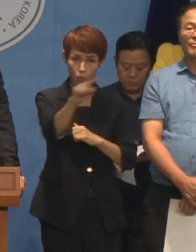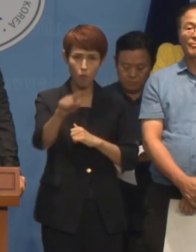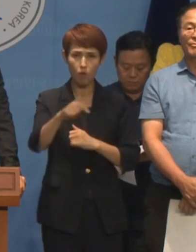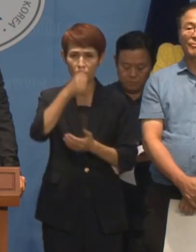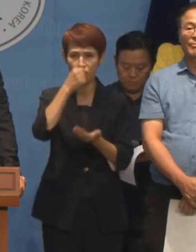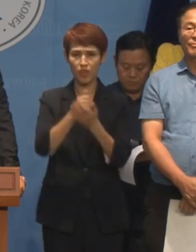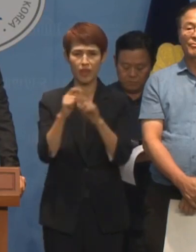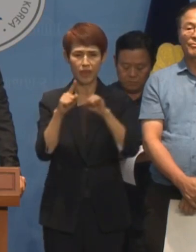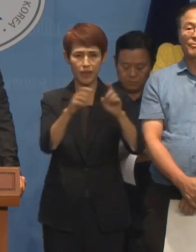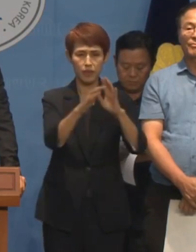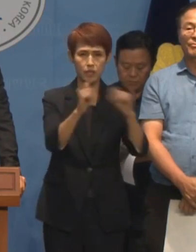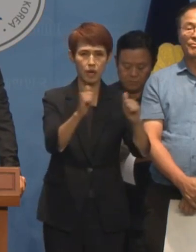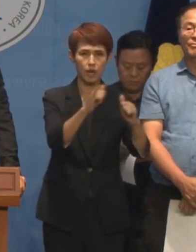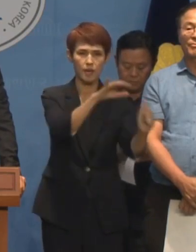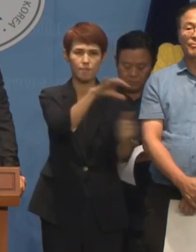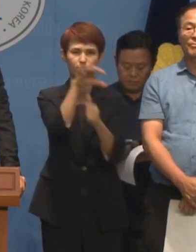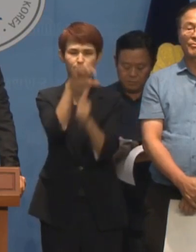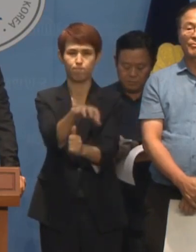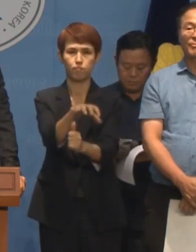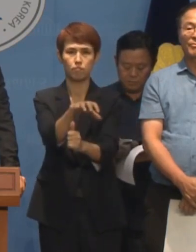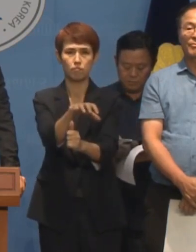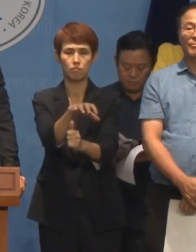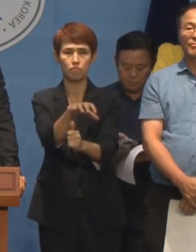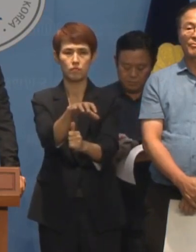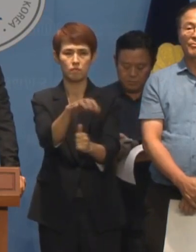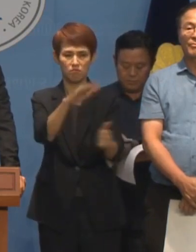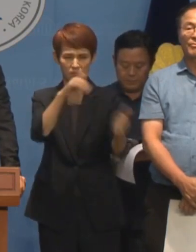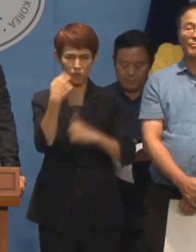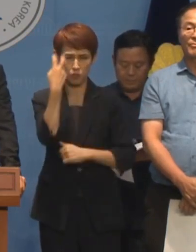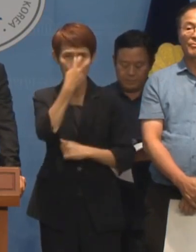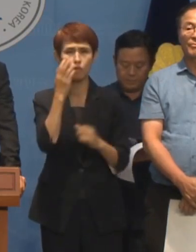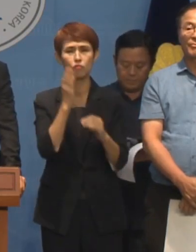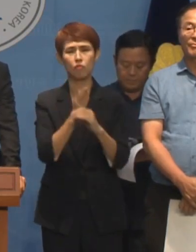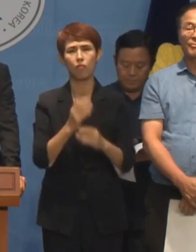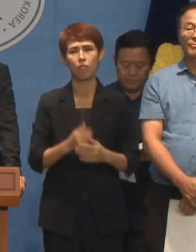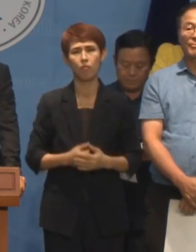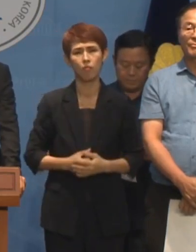피의자로 입건하고 무더기로 소환조사하고 있습니다.